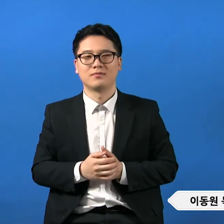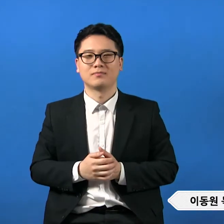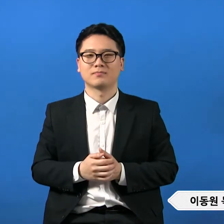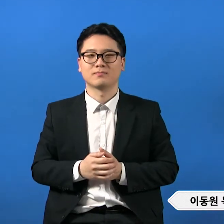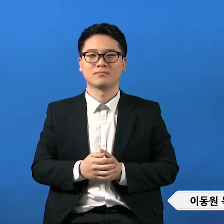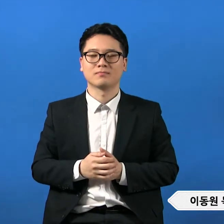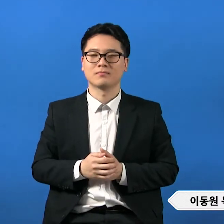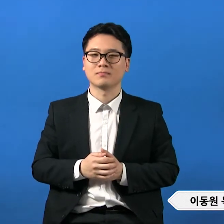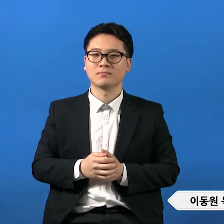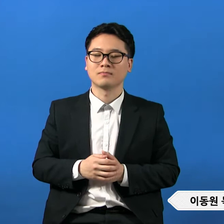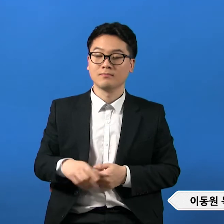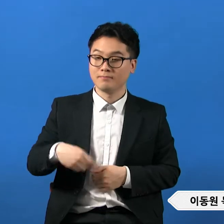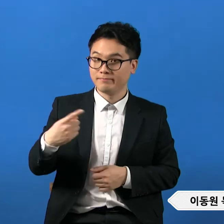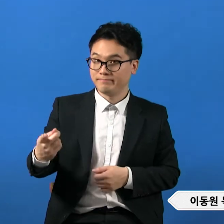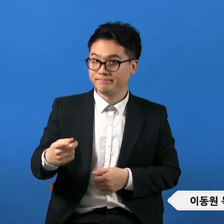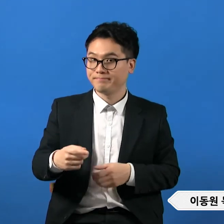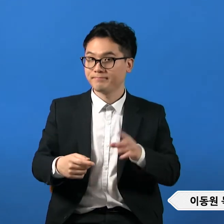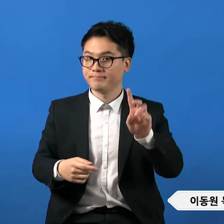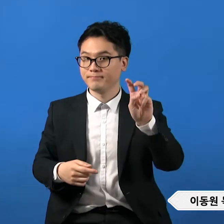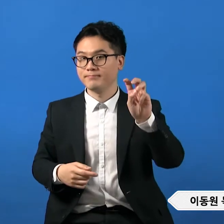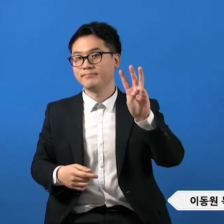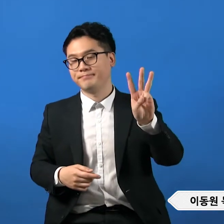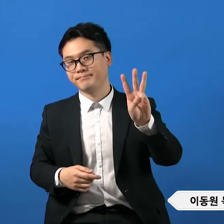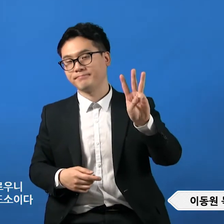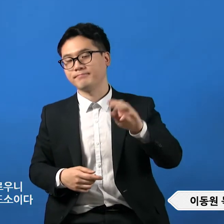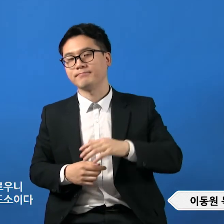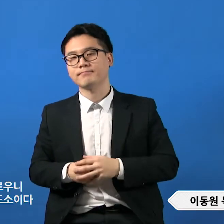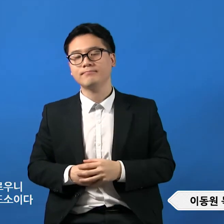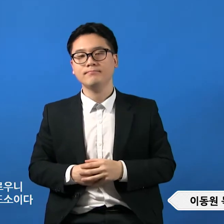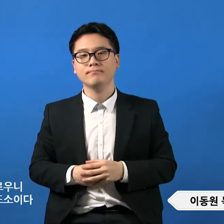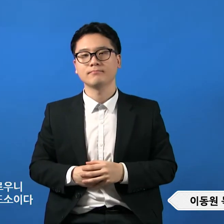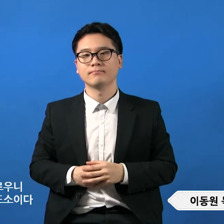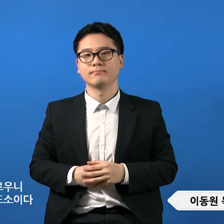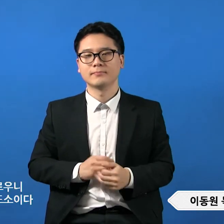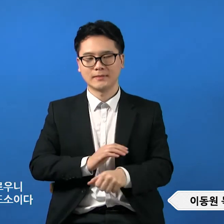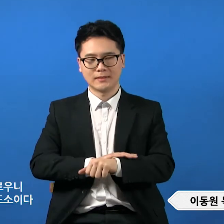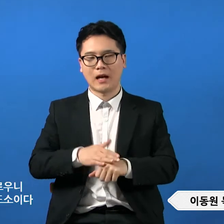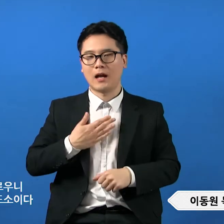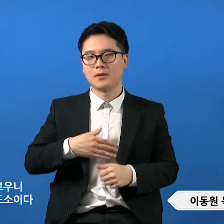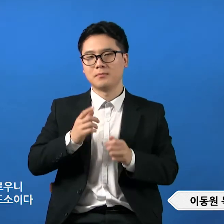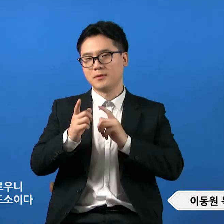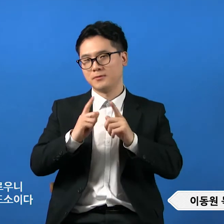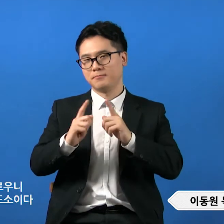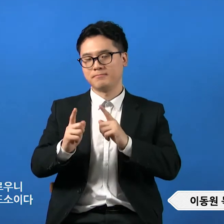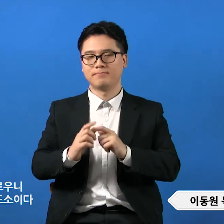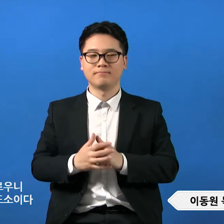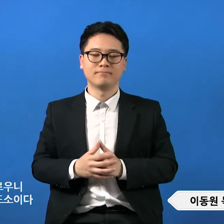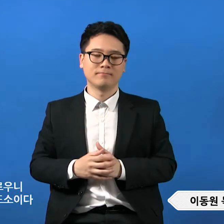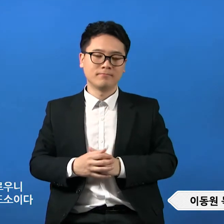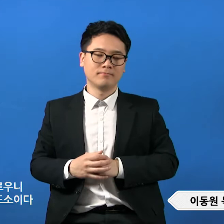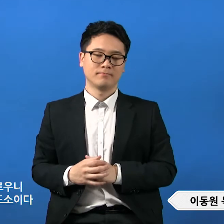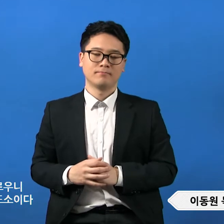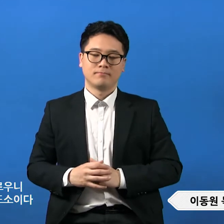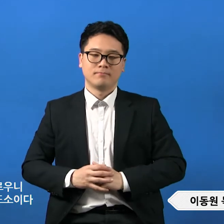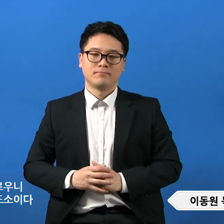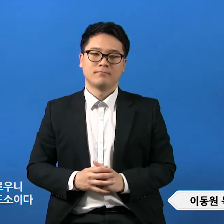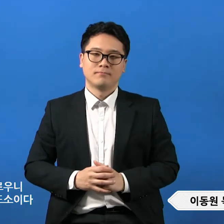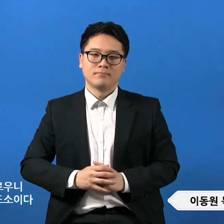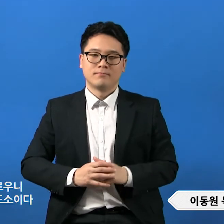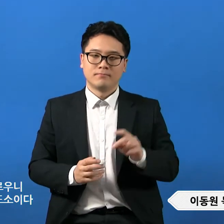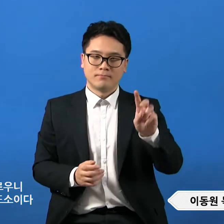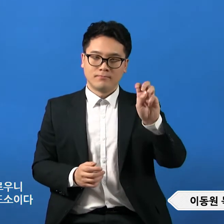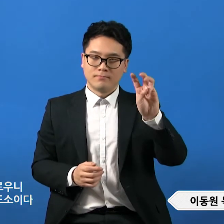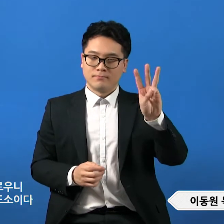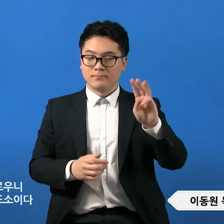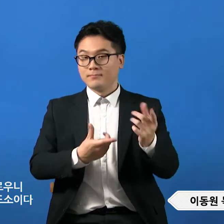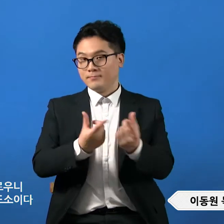자, 그 다음 이어지는 23절도 우리가 잘 아는 말씀이에요. 찬송도 있죠. 가스펠송도 있어요. 23절